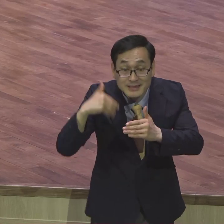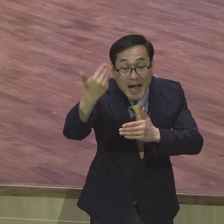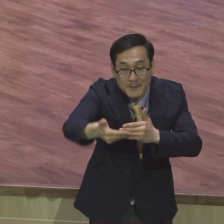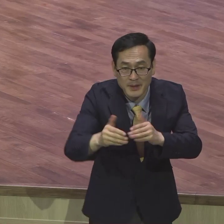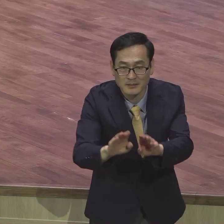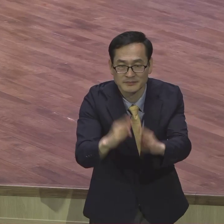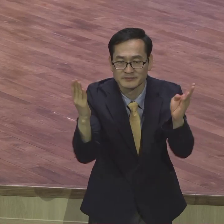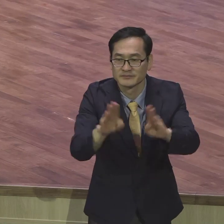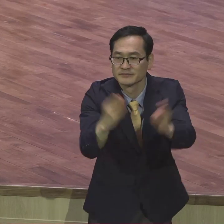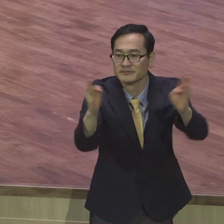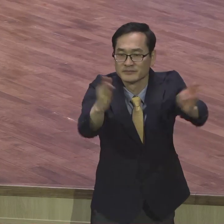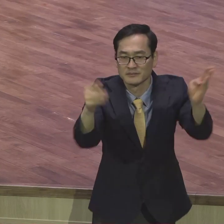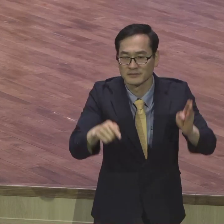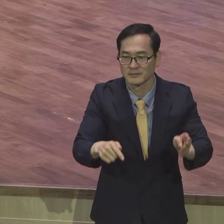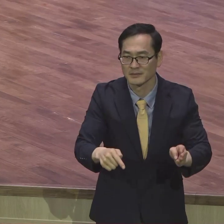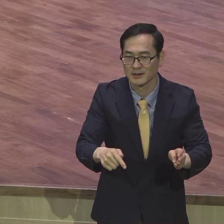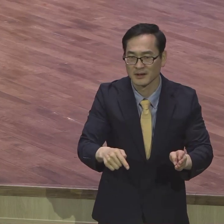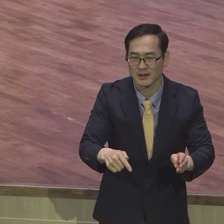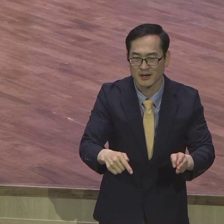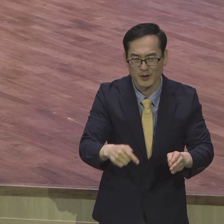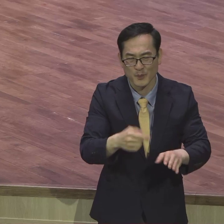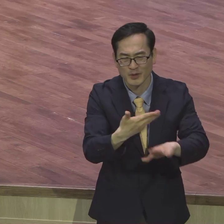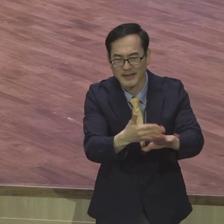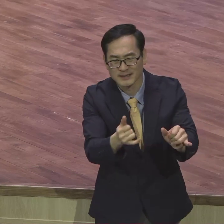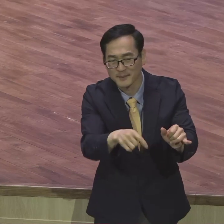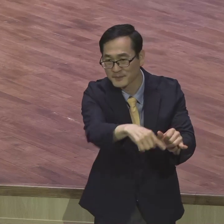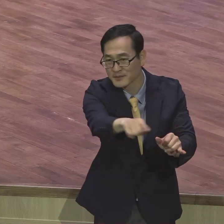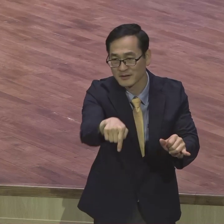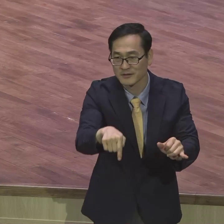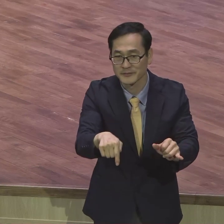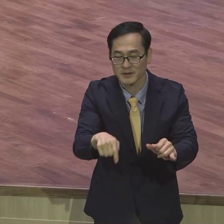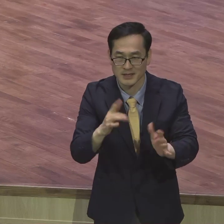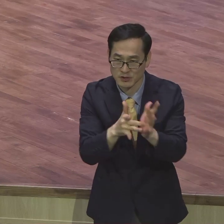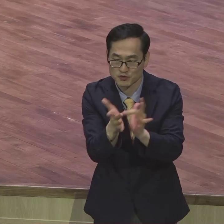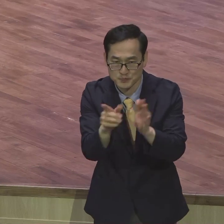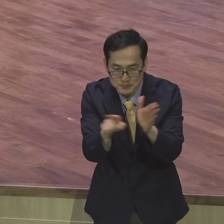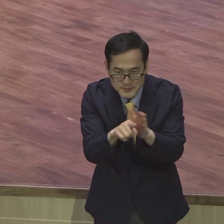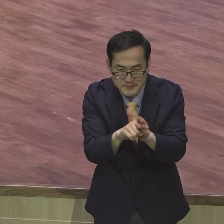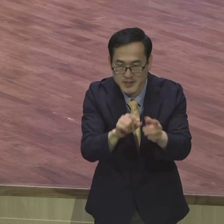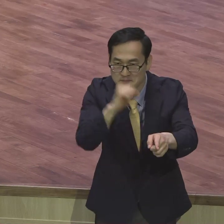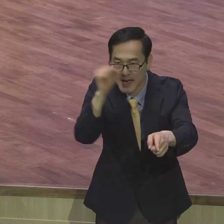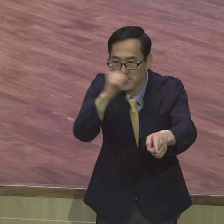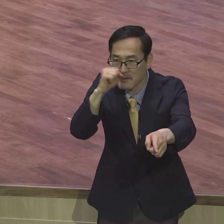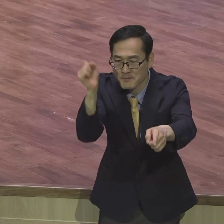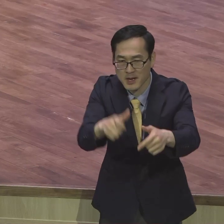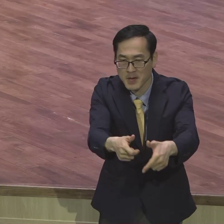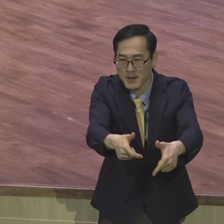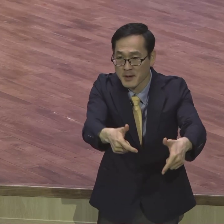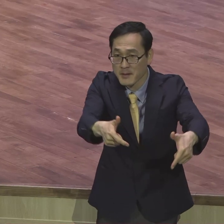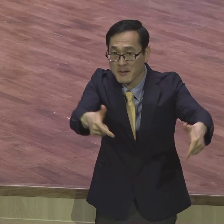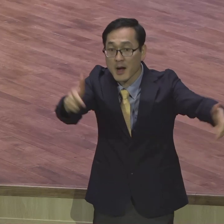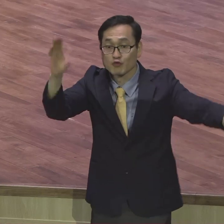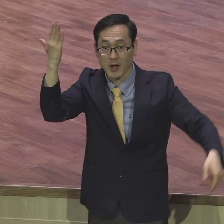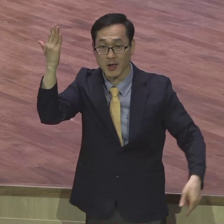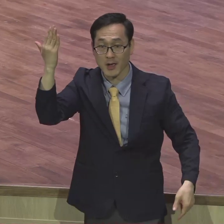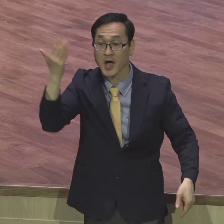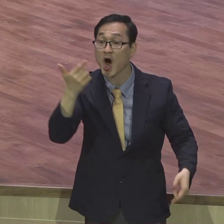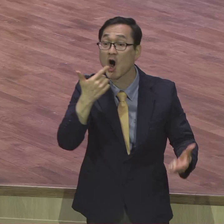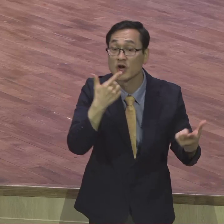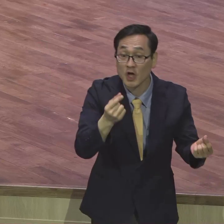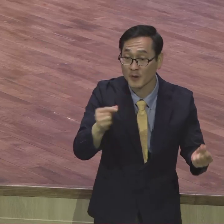계속해서 거기에 있는 다민족들이 살아가는 그래서 2, 3, 7 나라 응답을 받는 현장 되기를